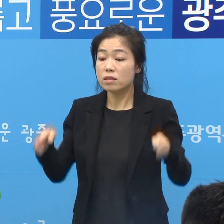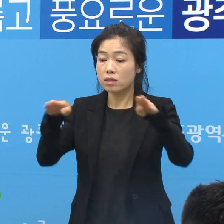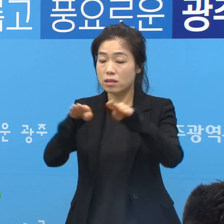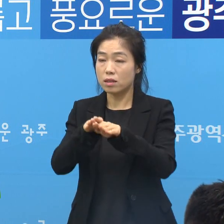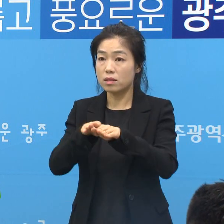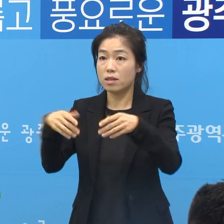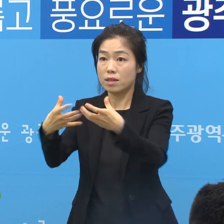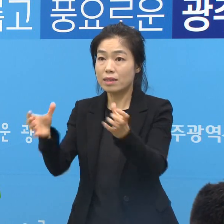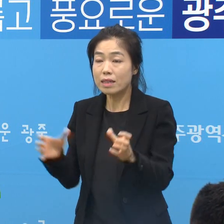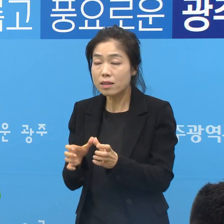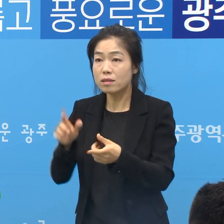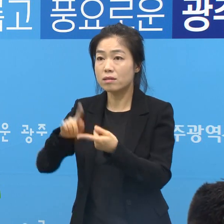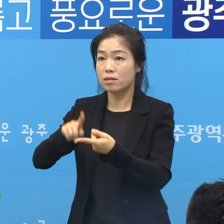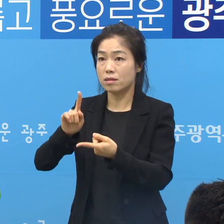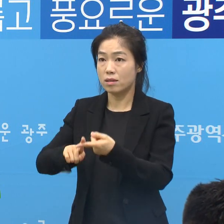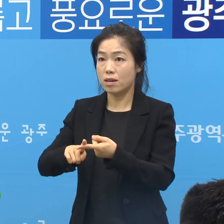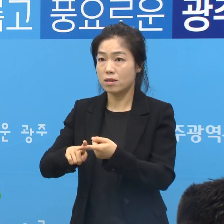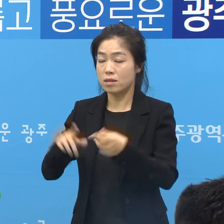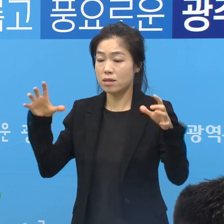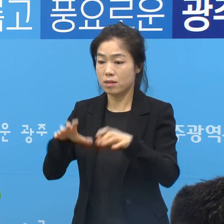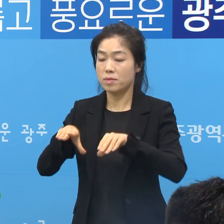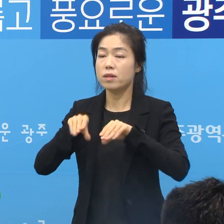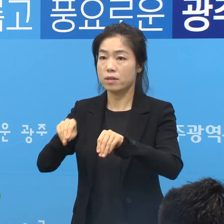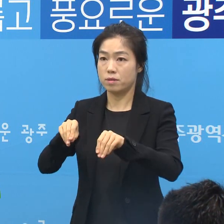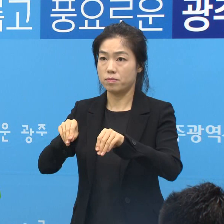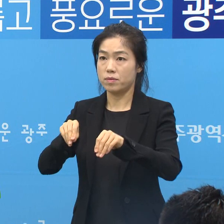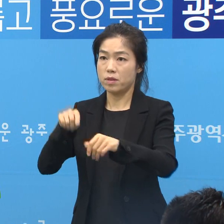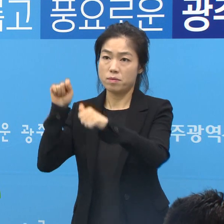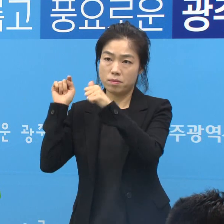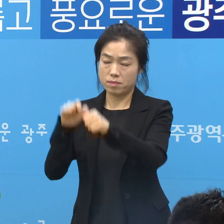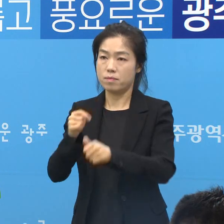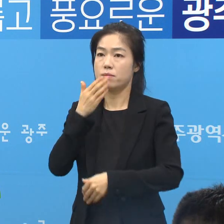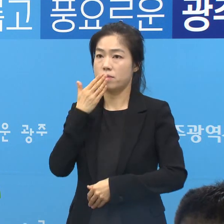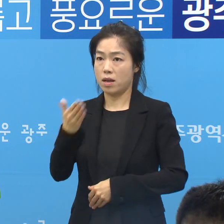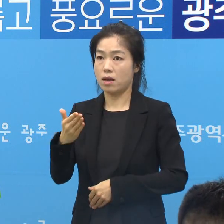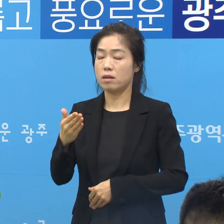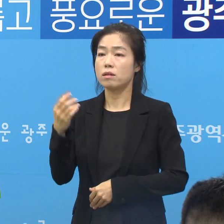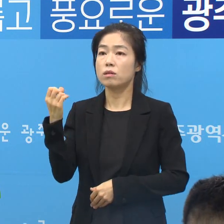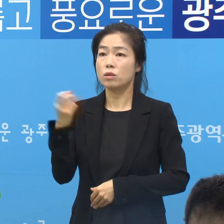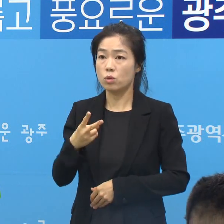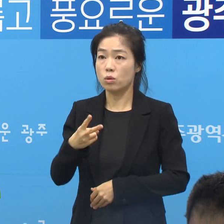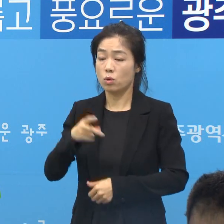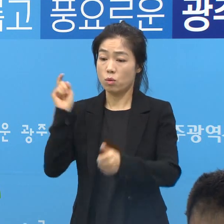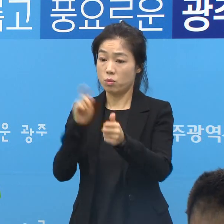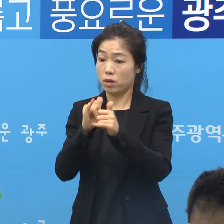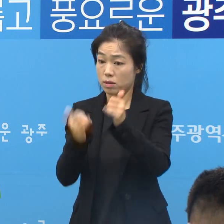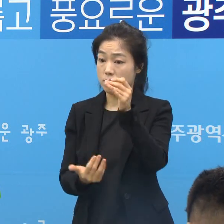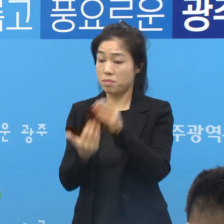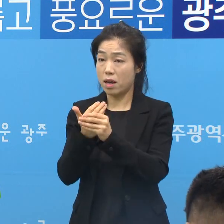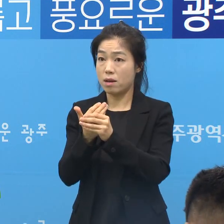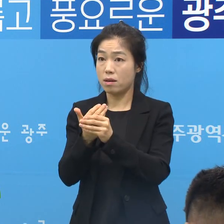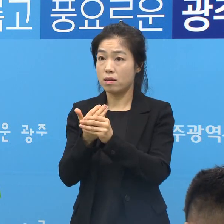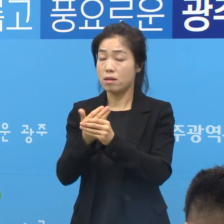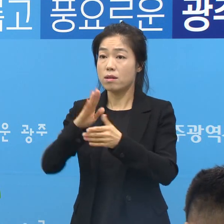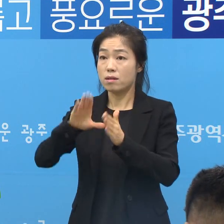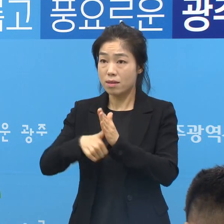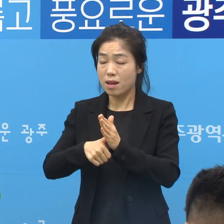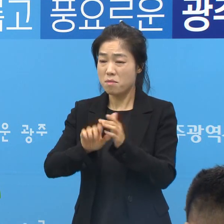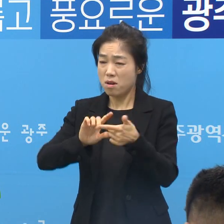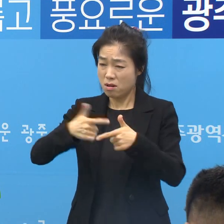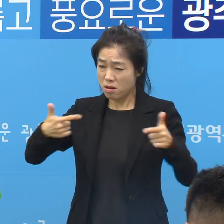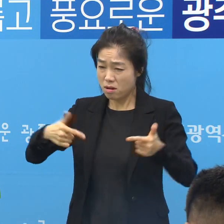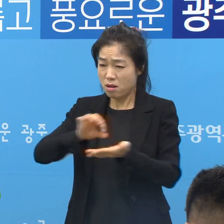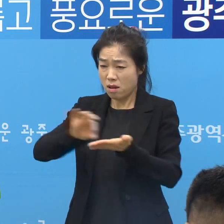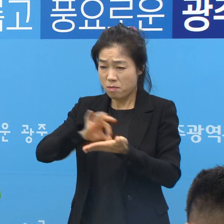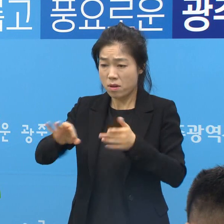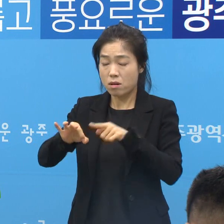및 단체 기관에 대한 집합금지 명령이 내려질 수 있으며 확진자가 생겨서 발생하는 각종